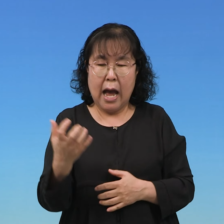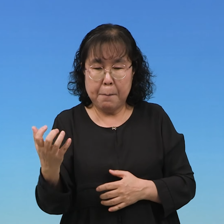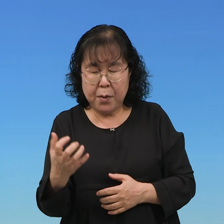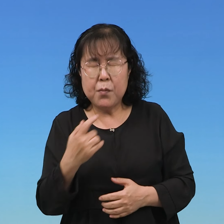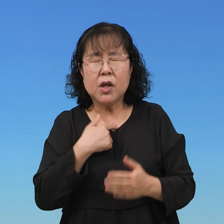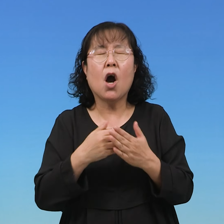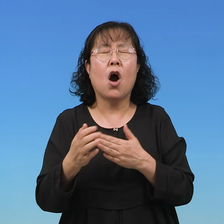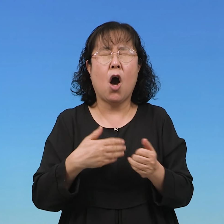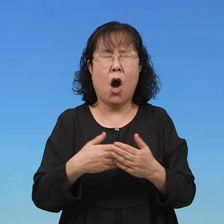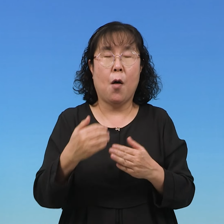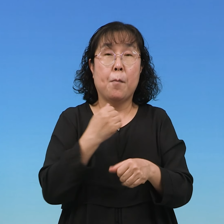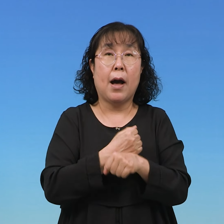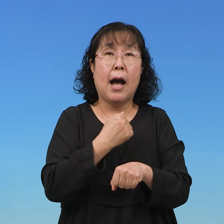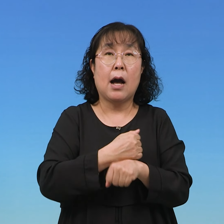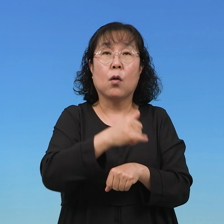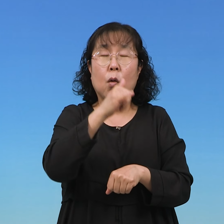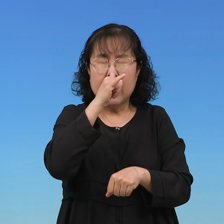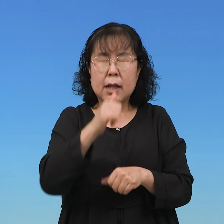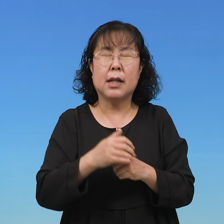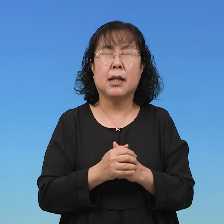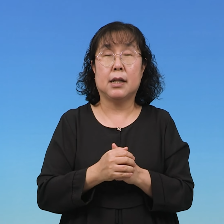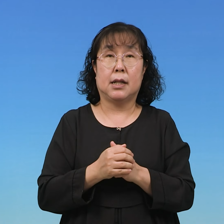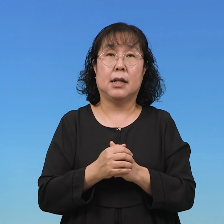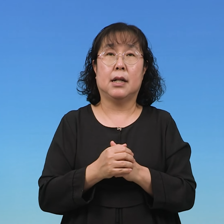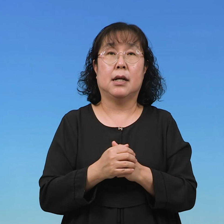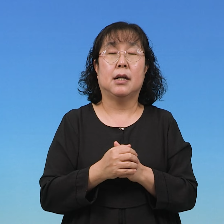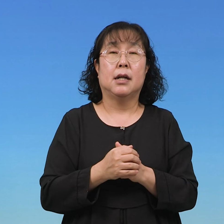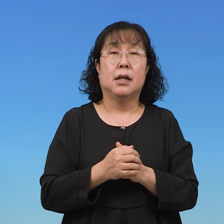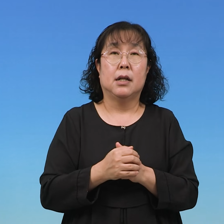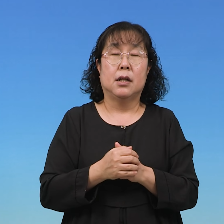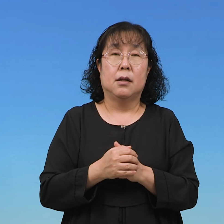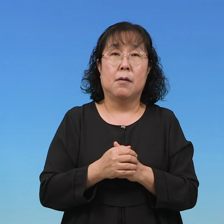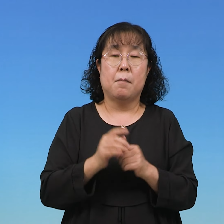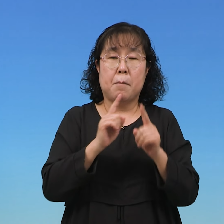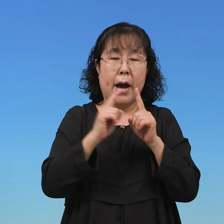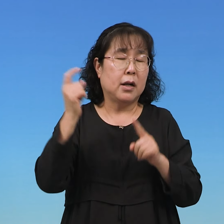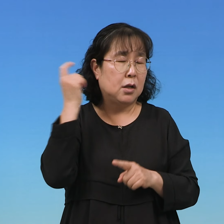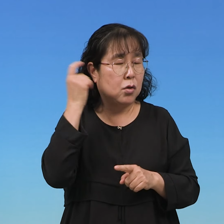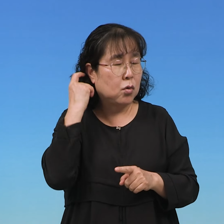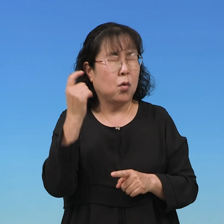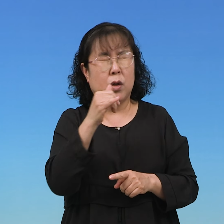이 아픔을 겪고 있는 소식을 계속 제가 지금 듣고 있는 상황이거든요.